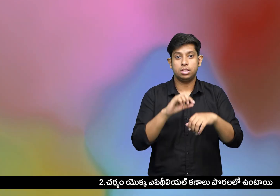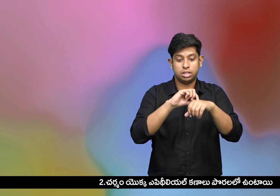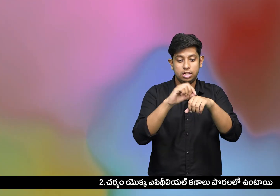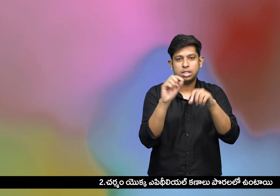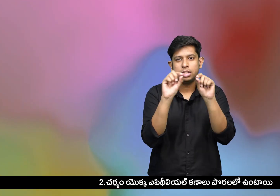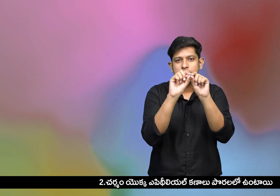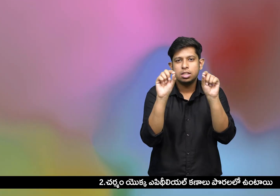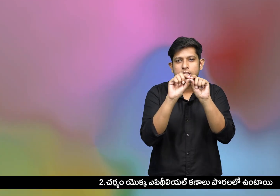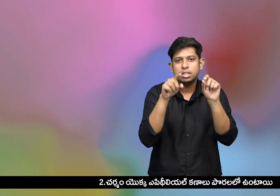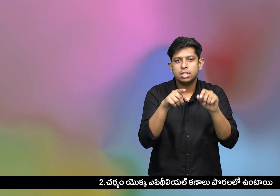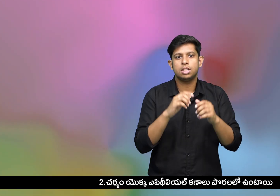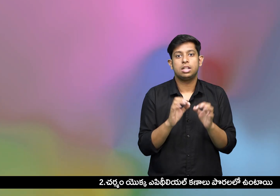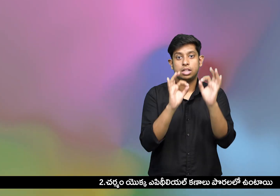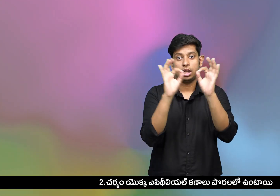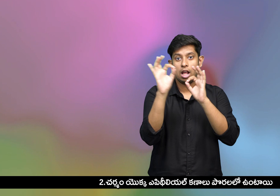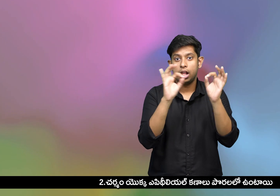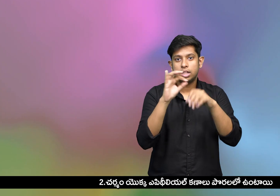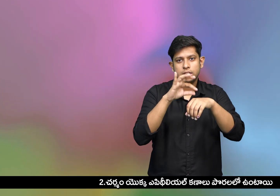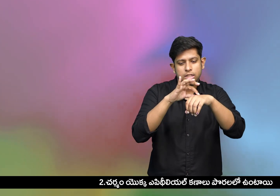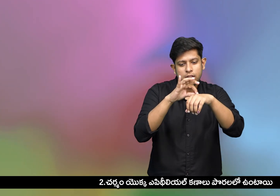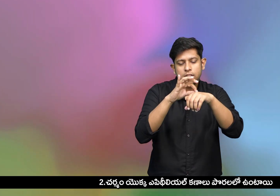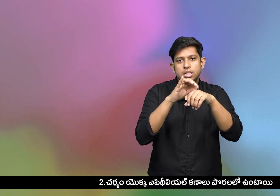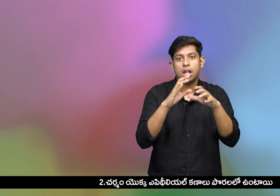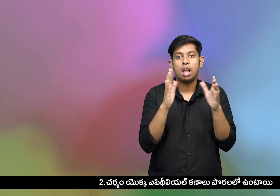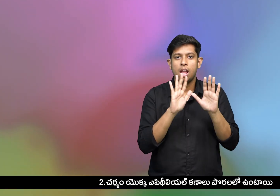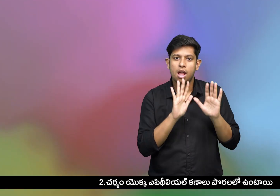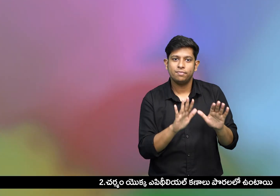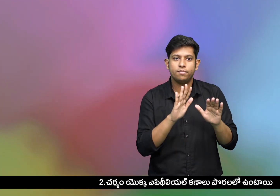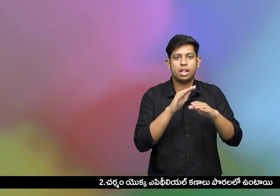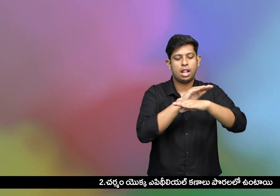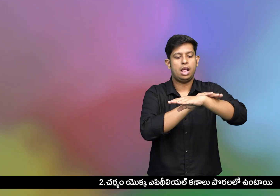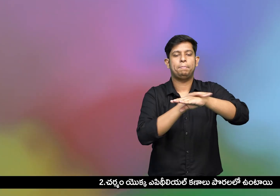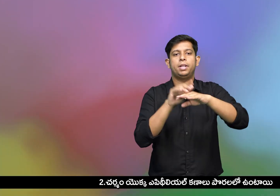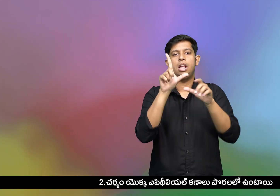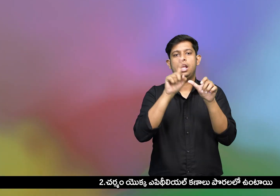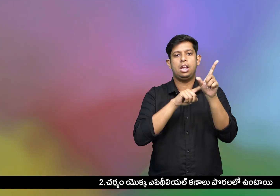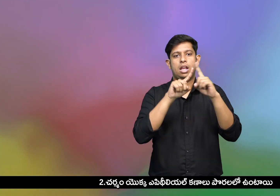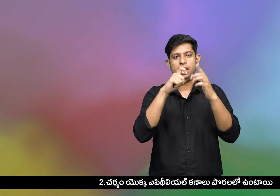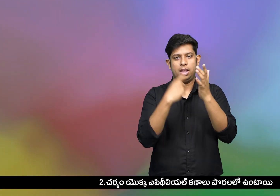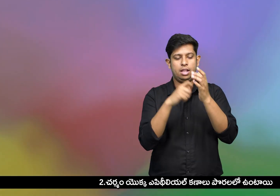2. చర్మం యొక్క ఎపిథీలియల్ కణాలు పొరలలో ఉంటాయి.